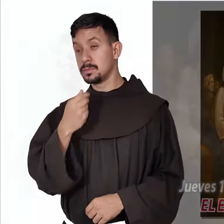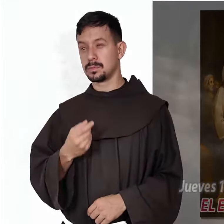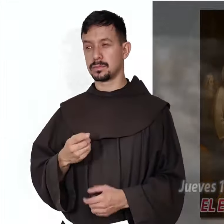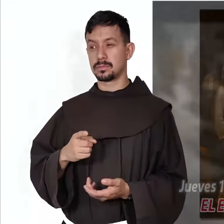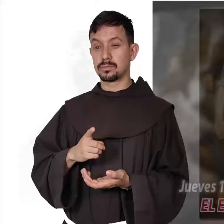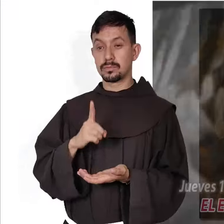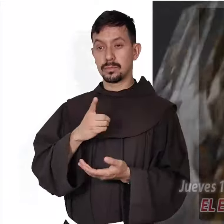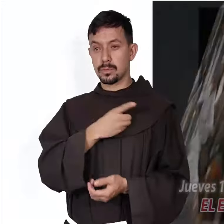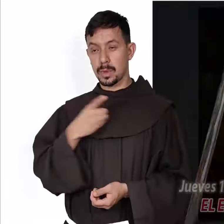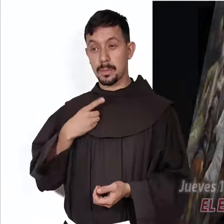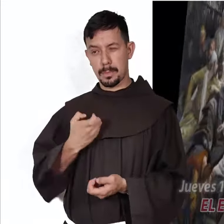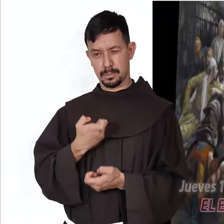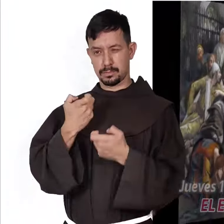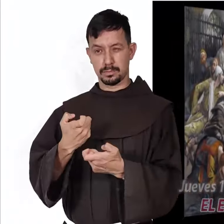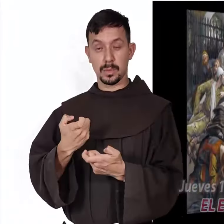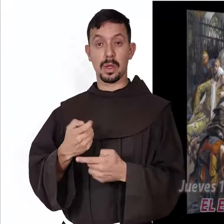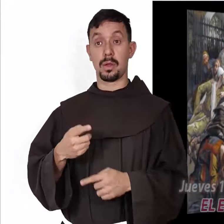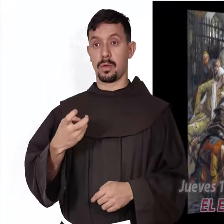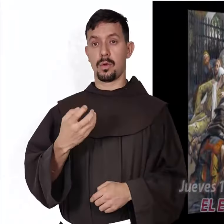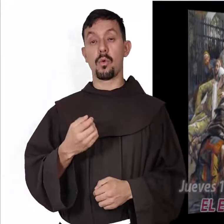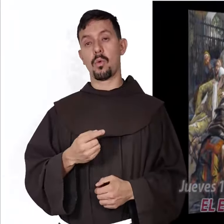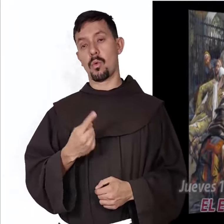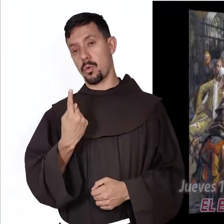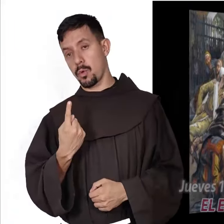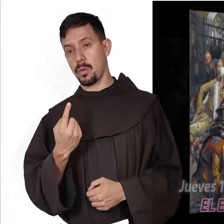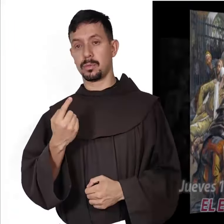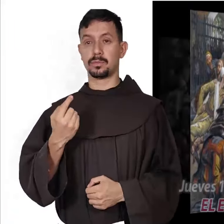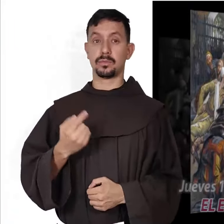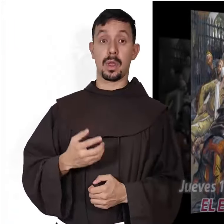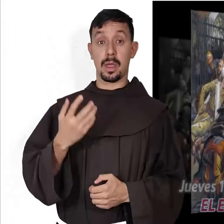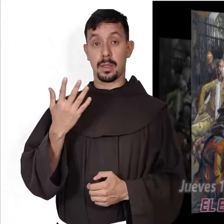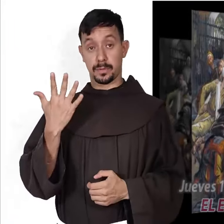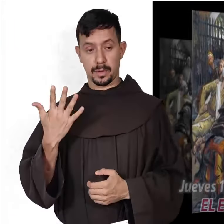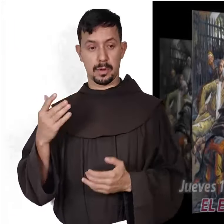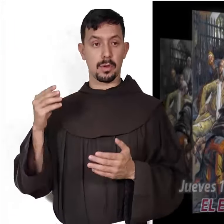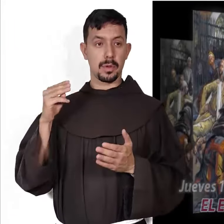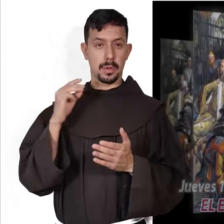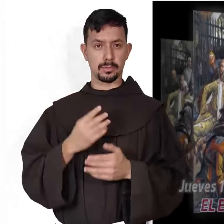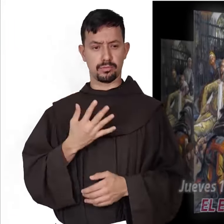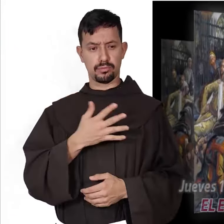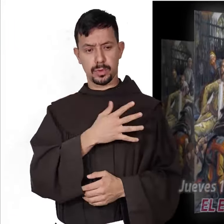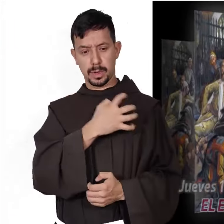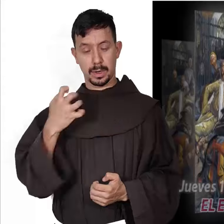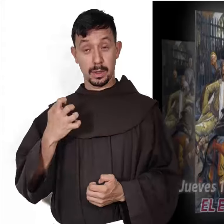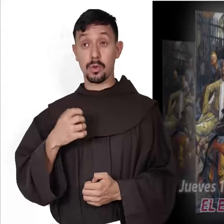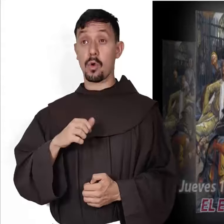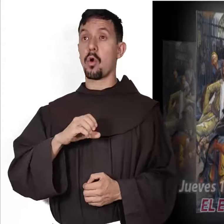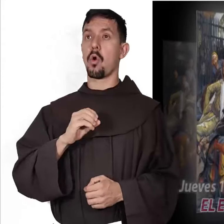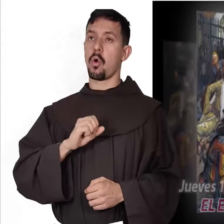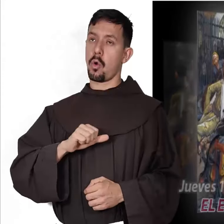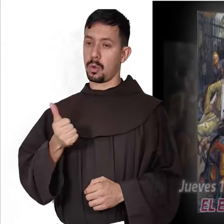dijo: dos hombres le debían dinero a un prestamista. Uno le debía 500 denarios y el otro